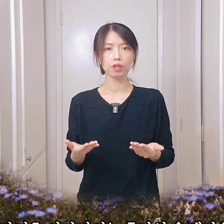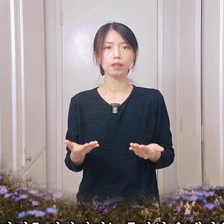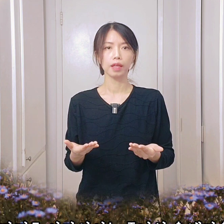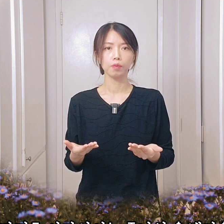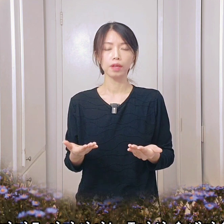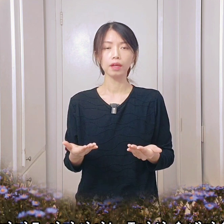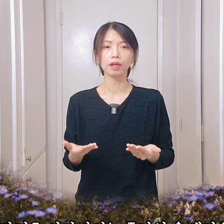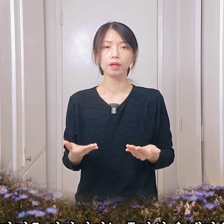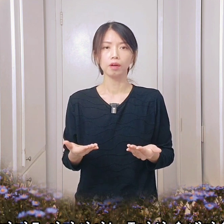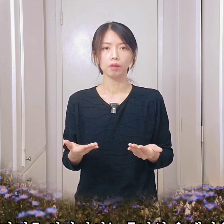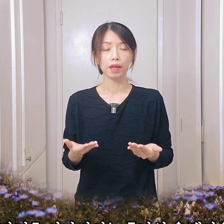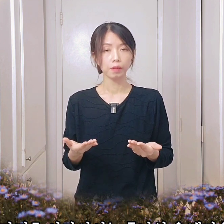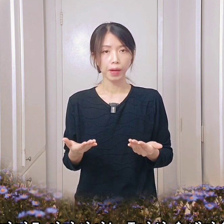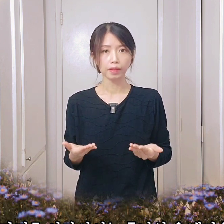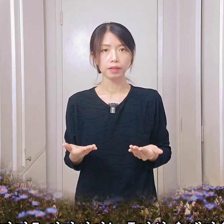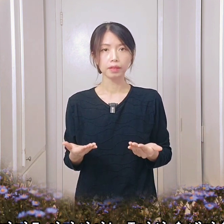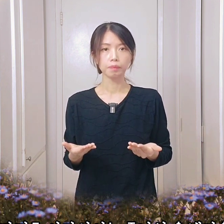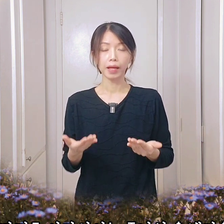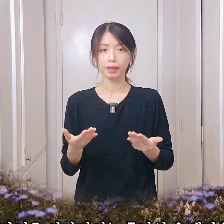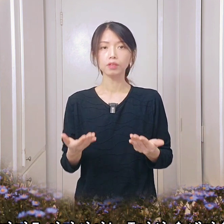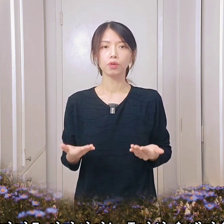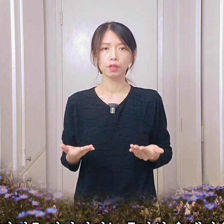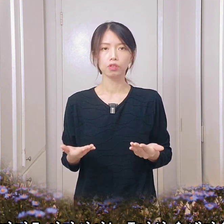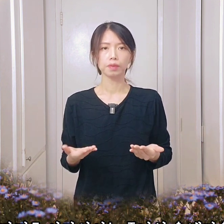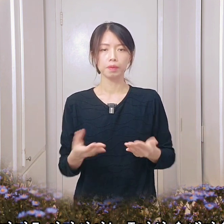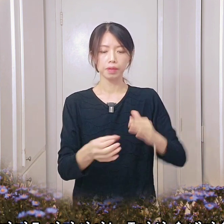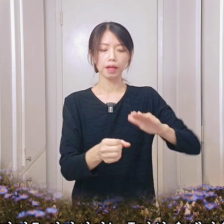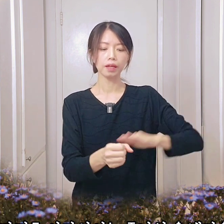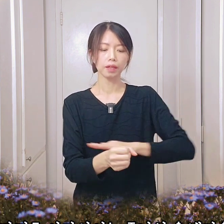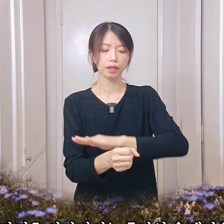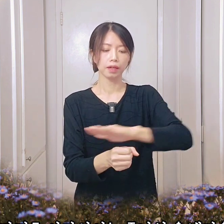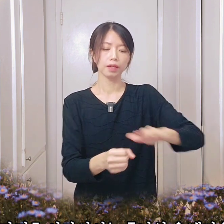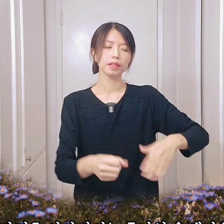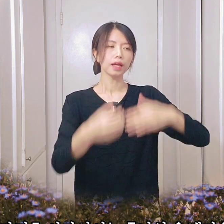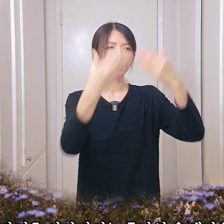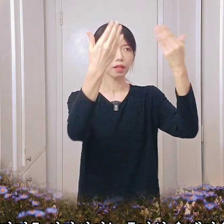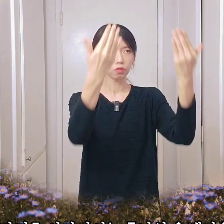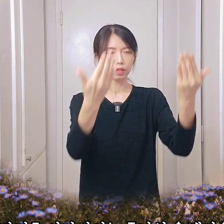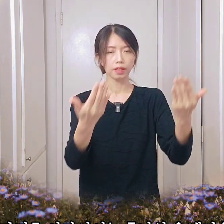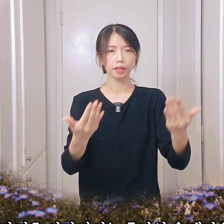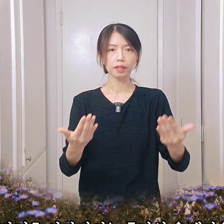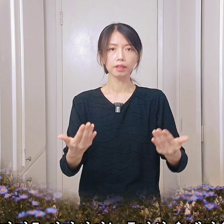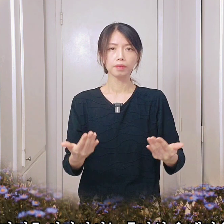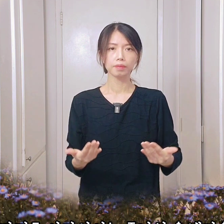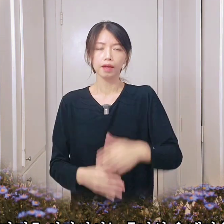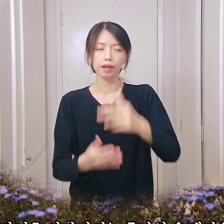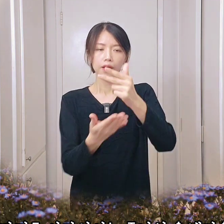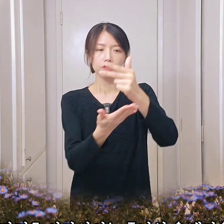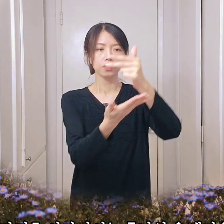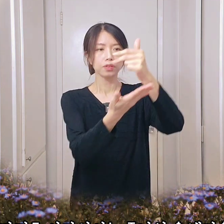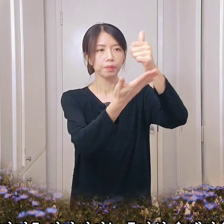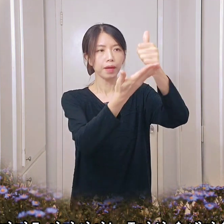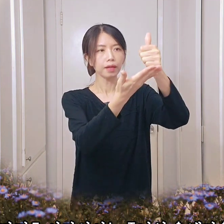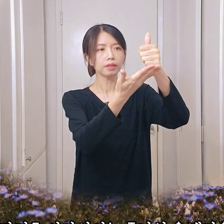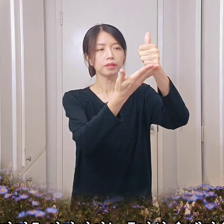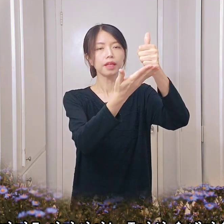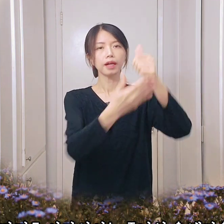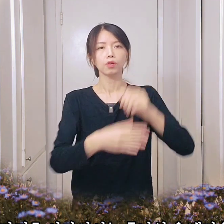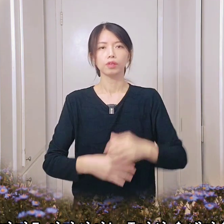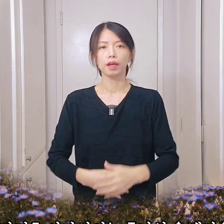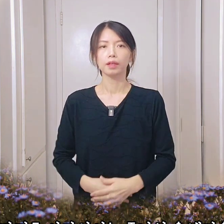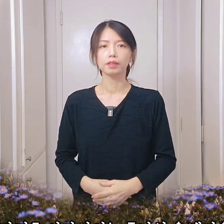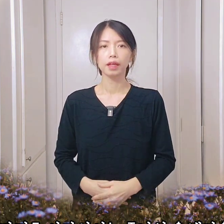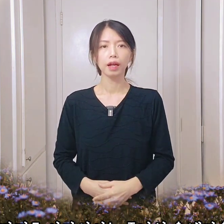사랑을 해주셨기 때문에 내가 받는 받다수어를 해주시면 됩니다. 사랑해주시는 주님의